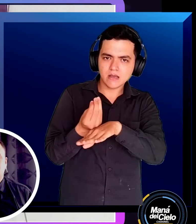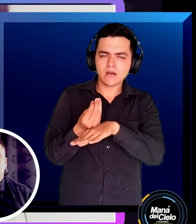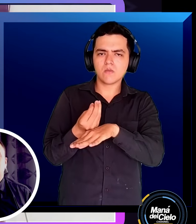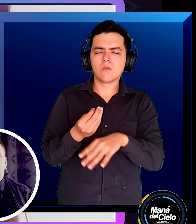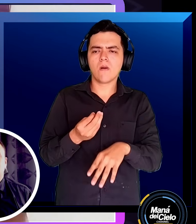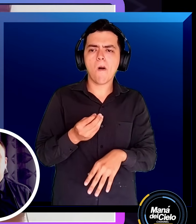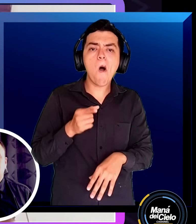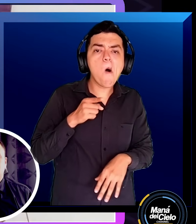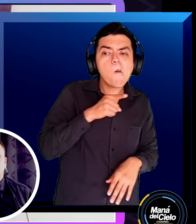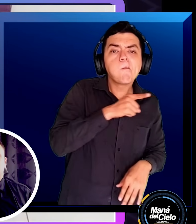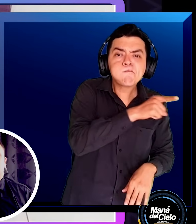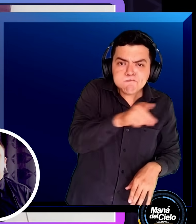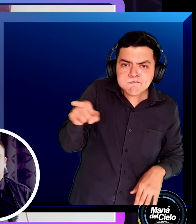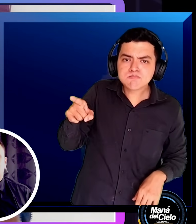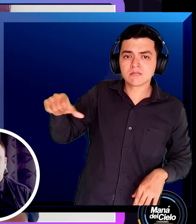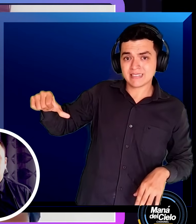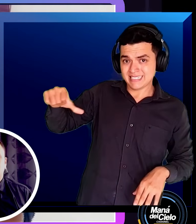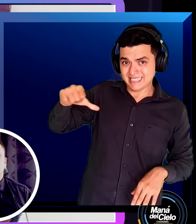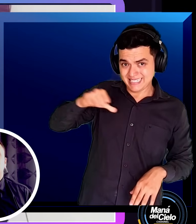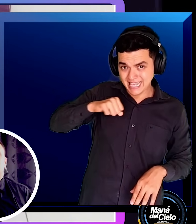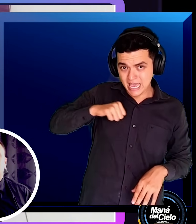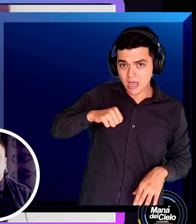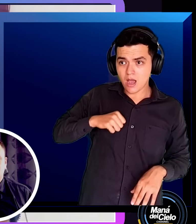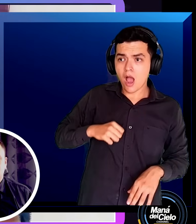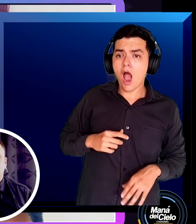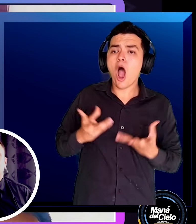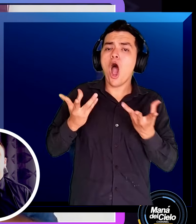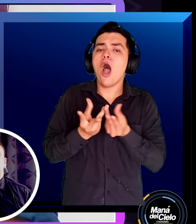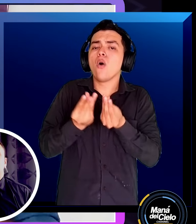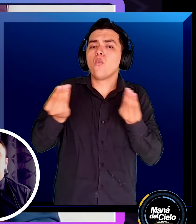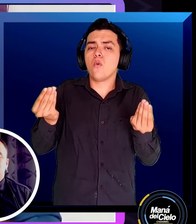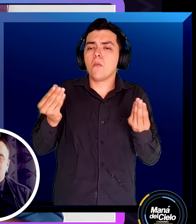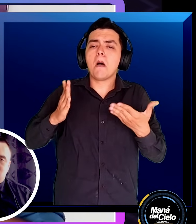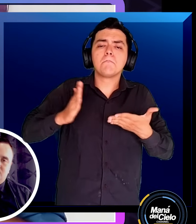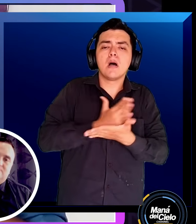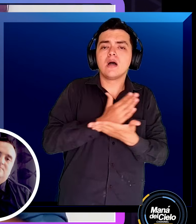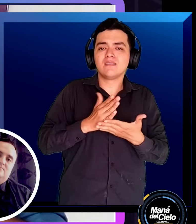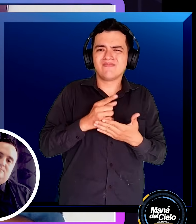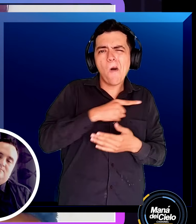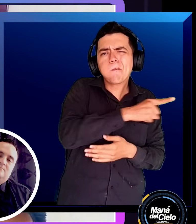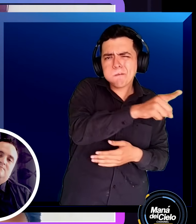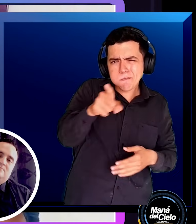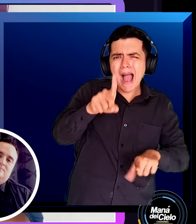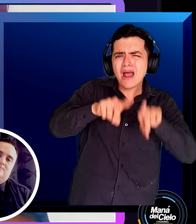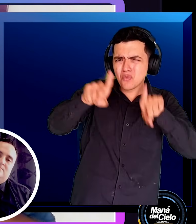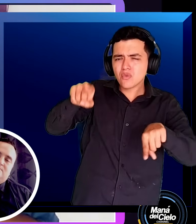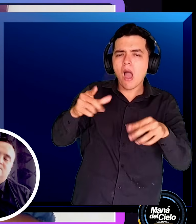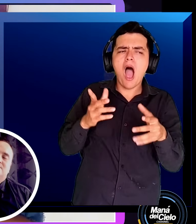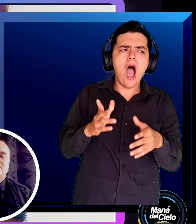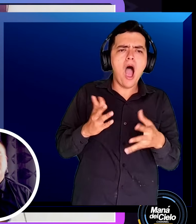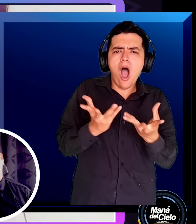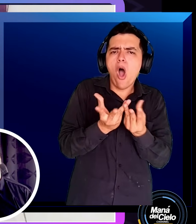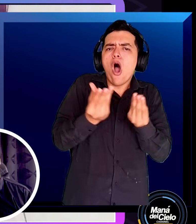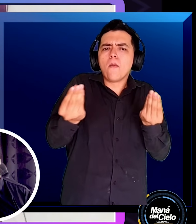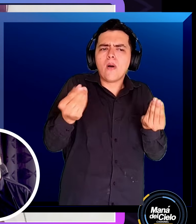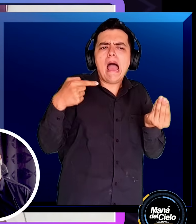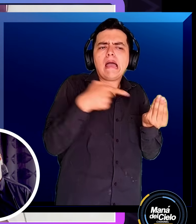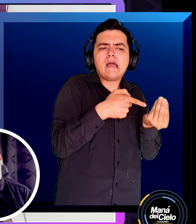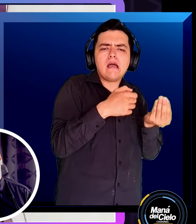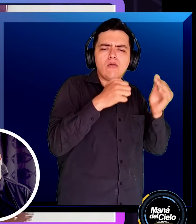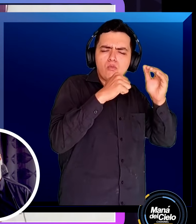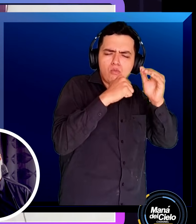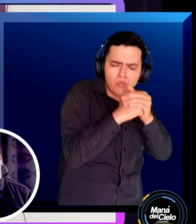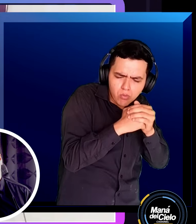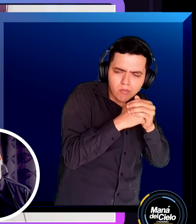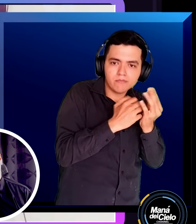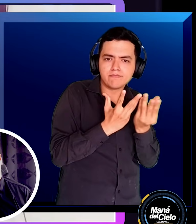Y hay quienes les gusta vivir con oraciones prestadas. Ahí hay grupo de intercesión. Yo